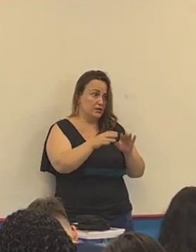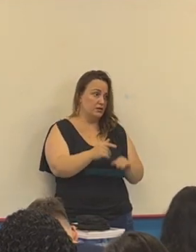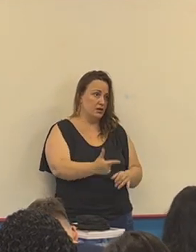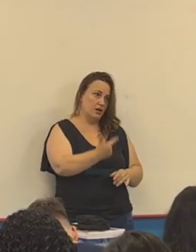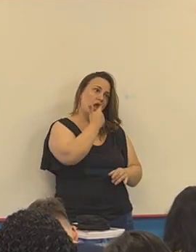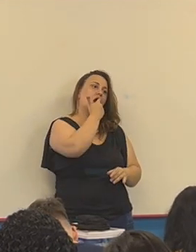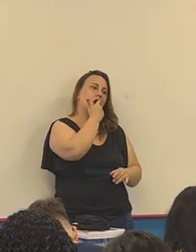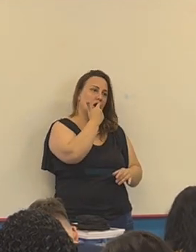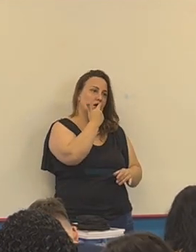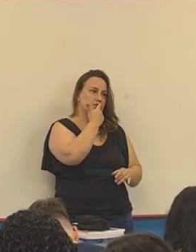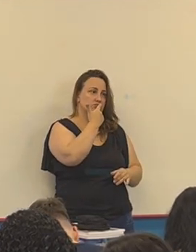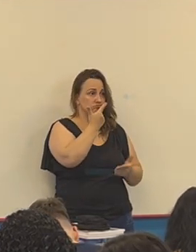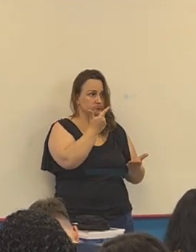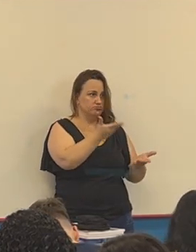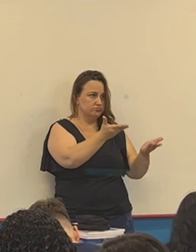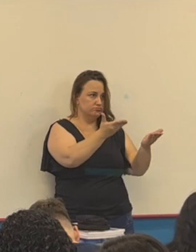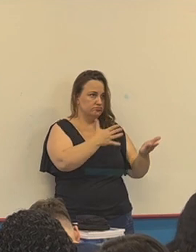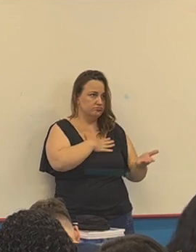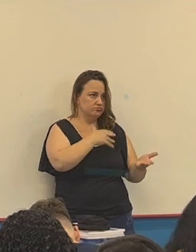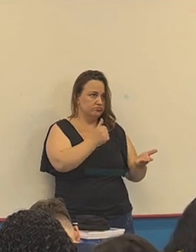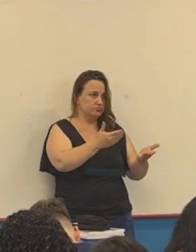Então pega a sua arma e usa em si, entendeu?